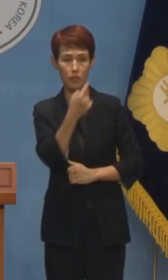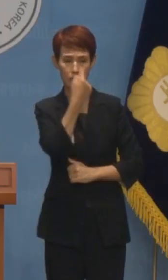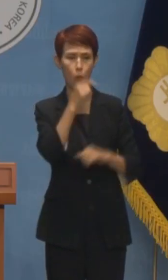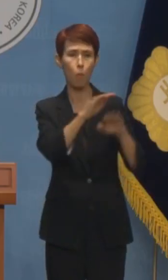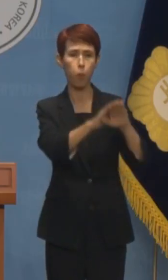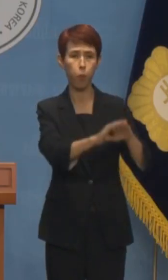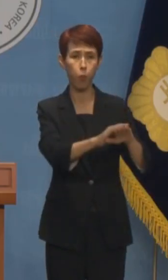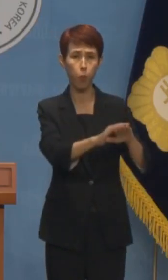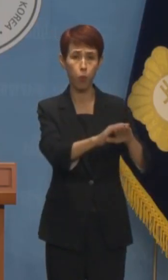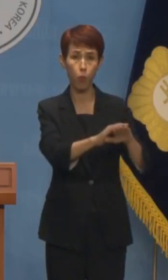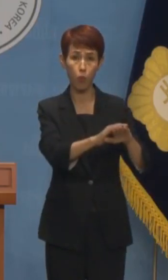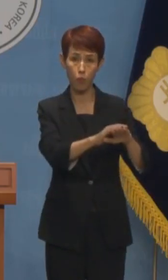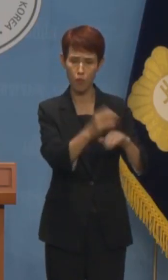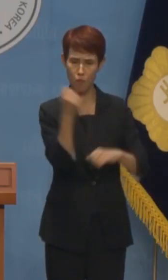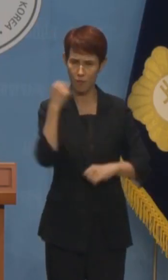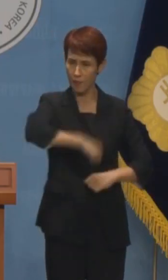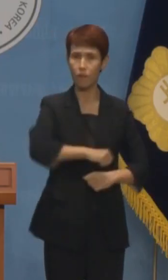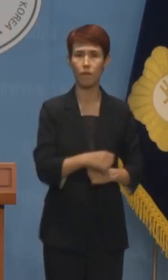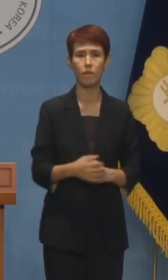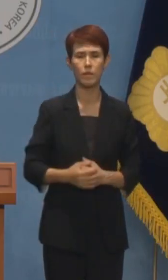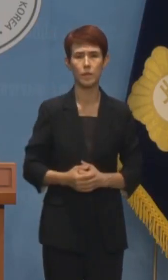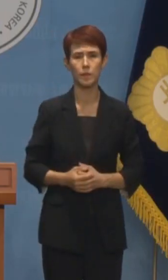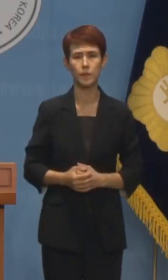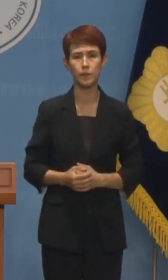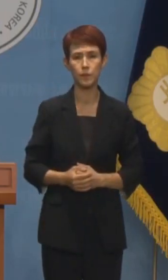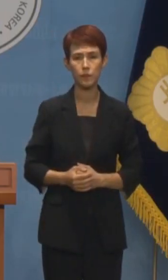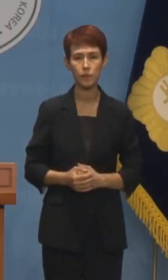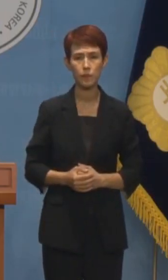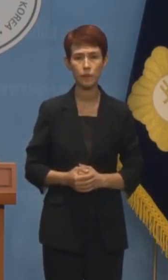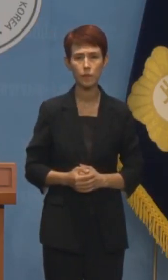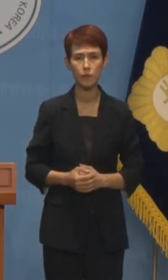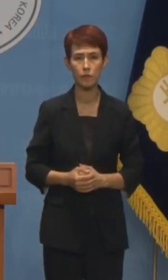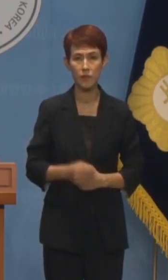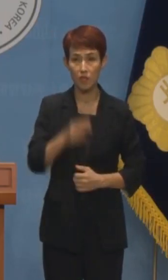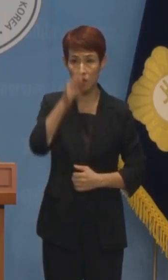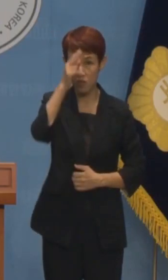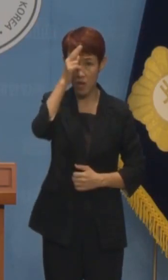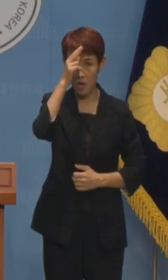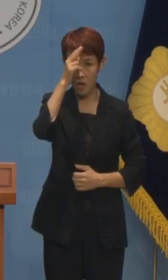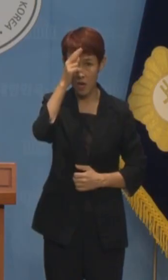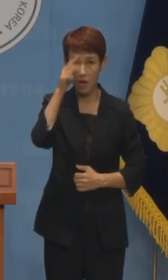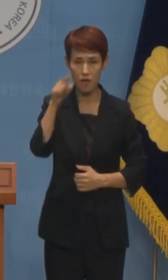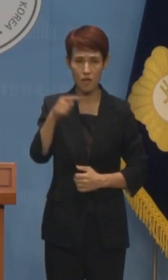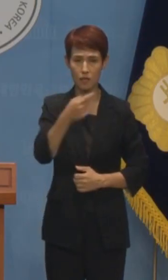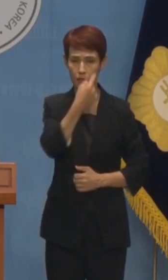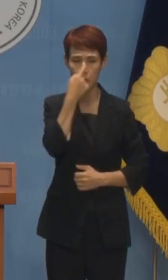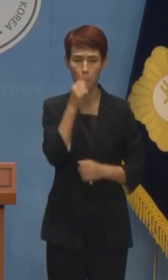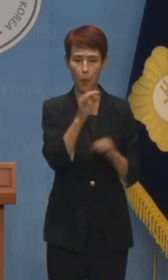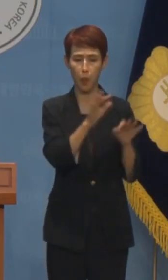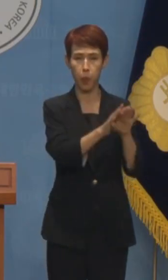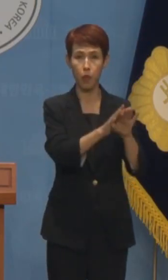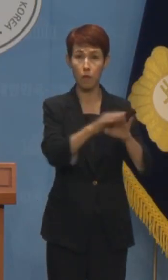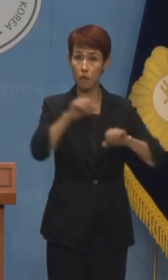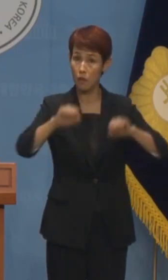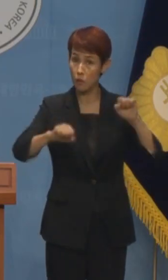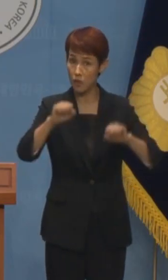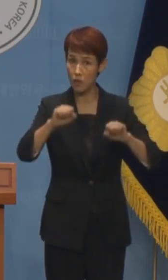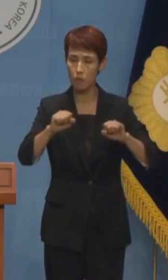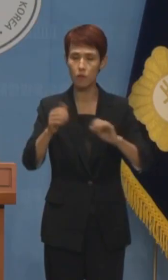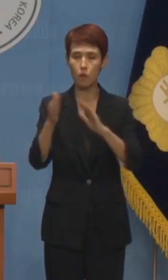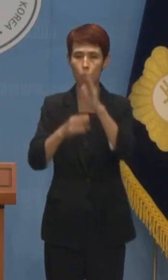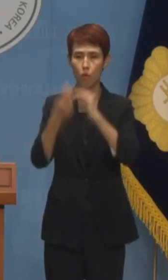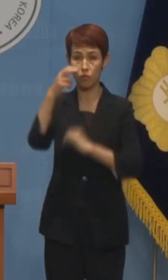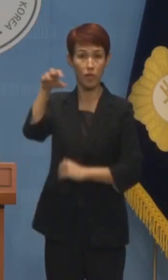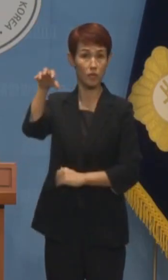수사 원칙의 위반입니다. 이러한 경찰의 명백한 증거인멸 행위에 대해서